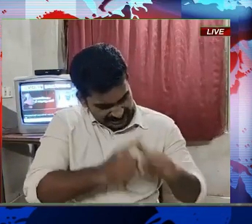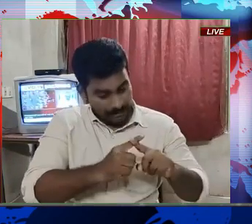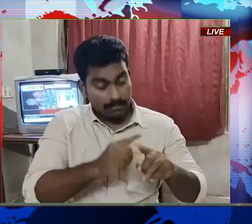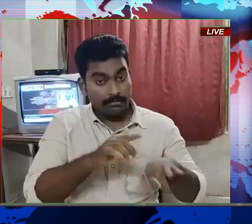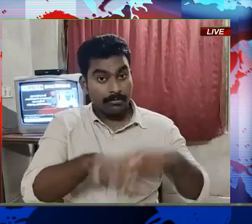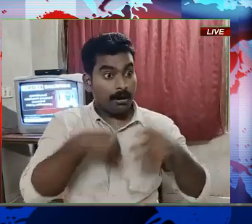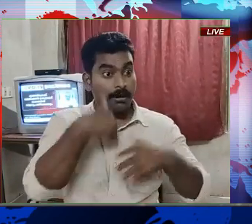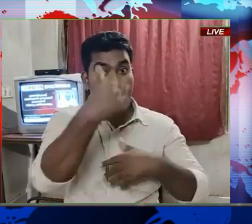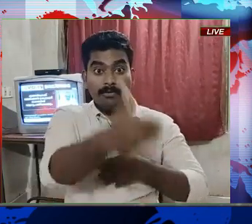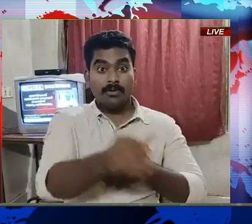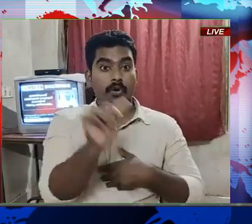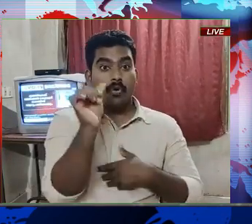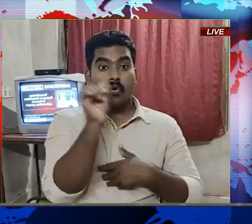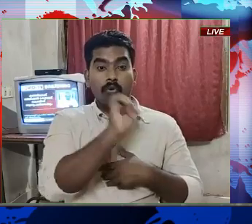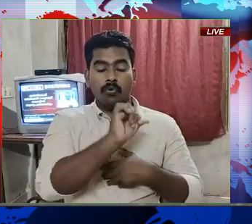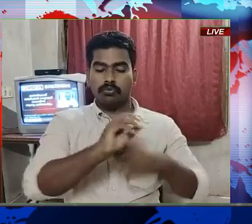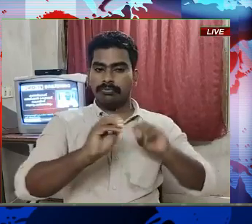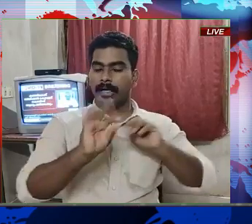അടഞ്ഞു കിടക്കുന്നതുകൊണ്ട്